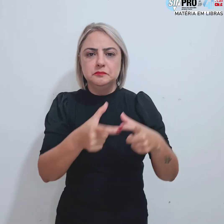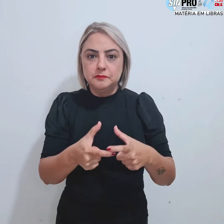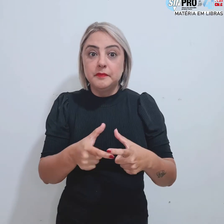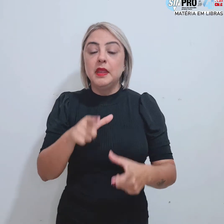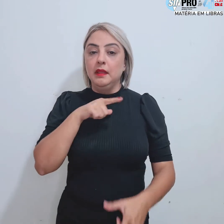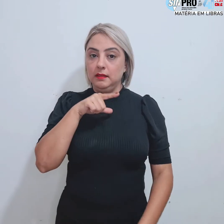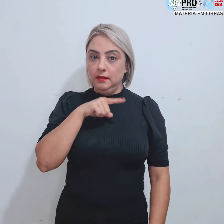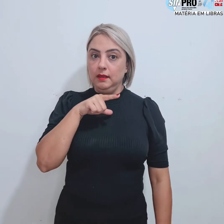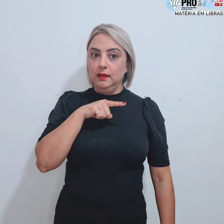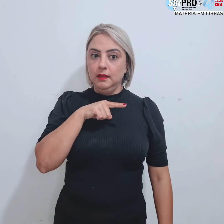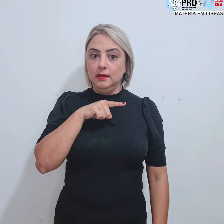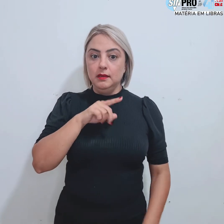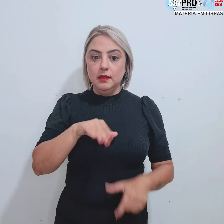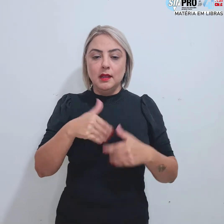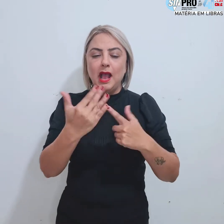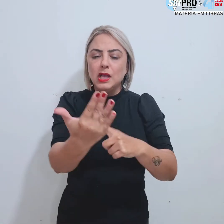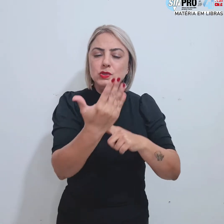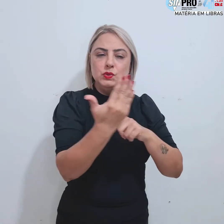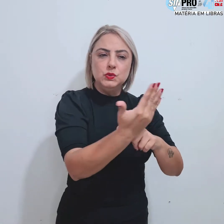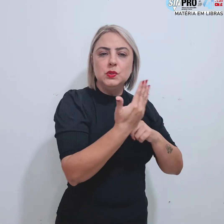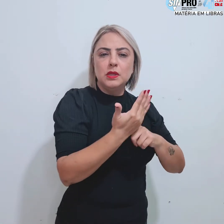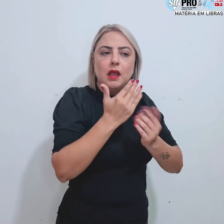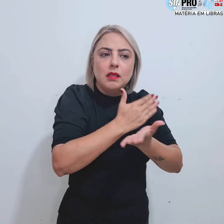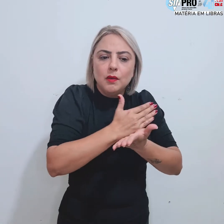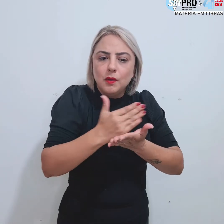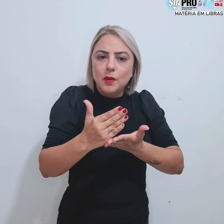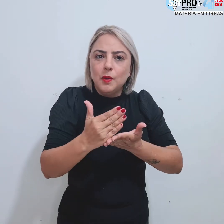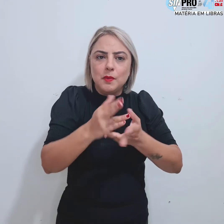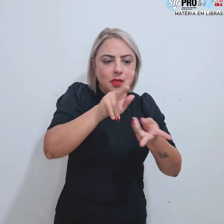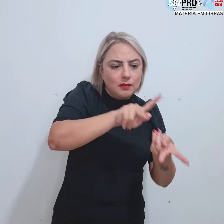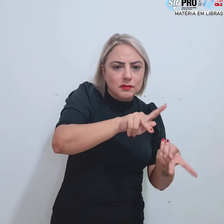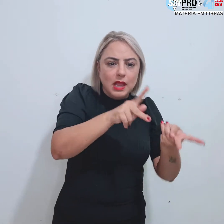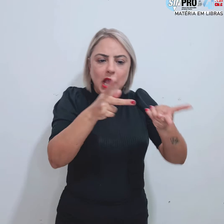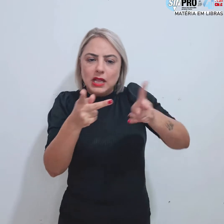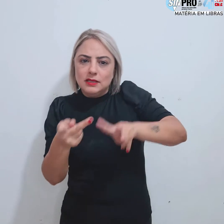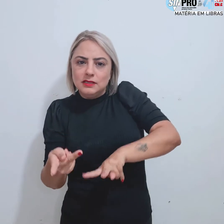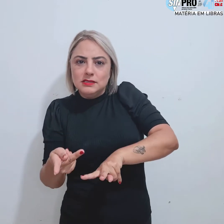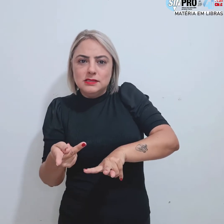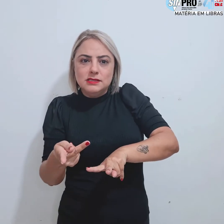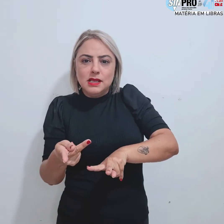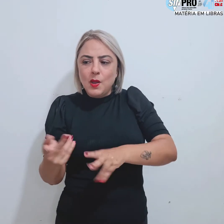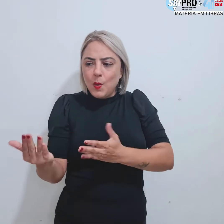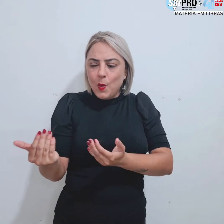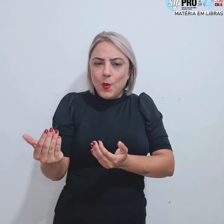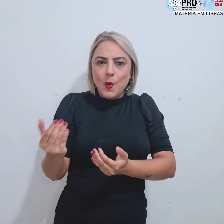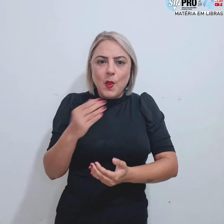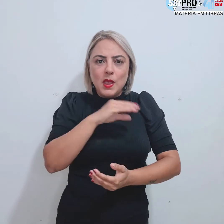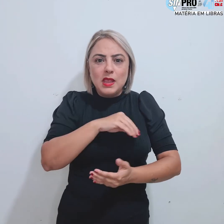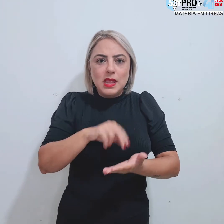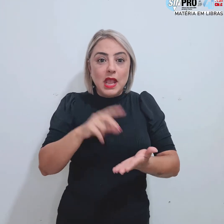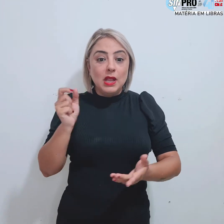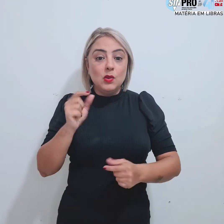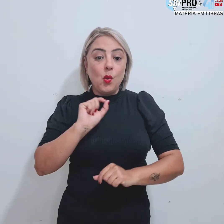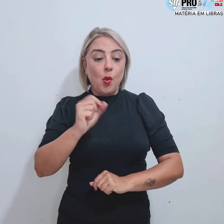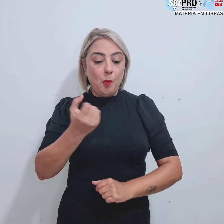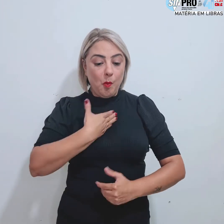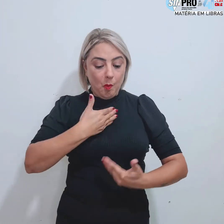Teria tanto me ajudado a iniciar a transição mais cedo como não ter maculado o meu